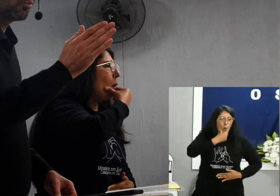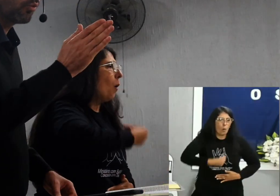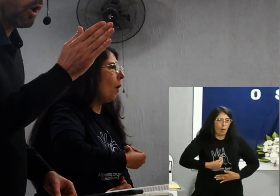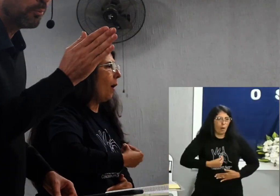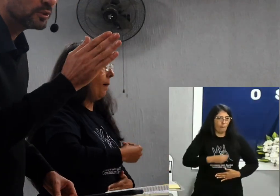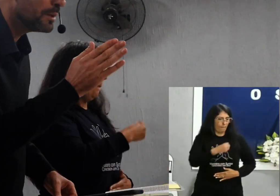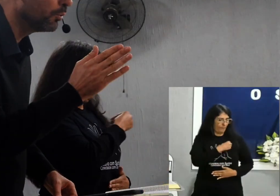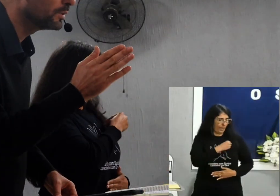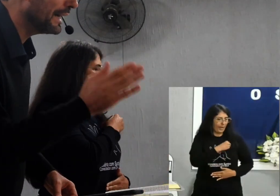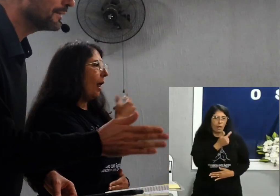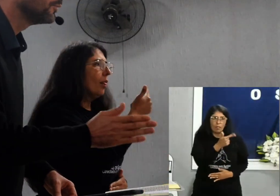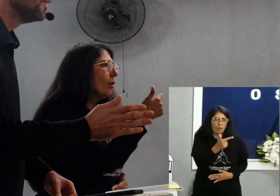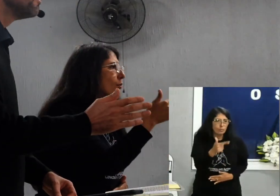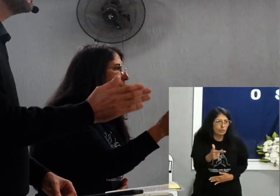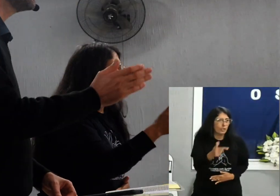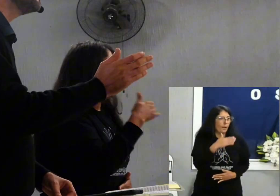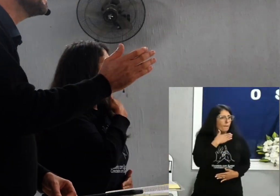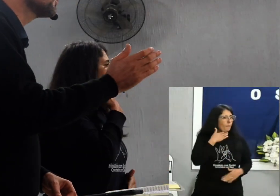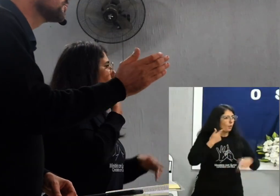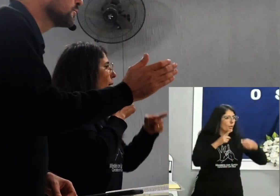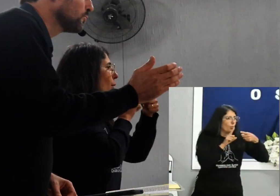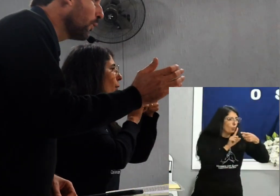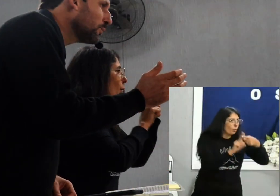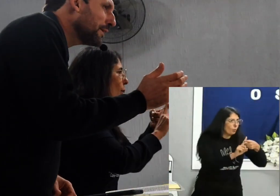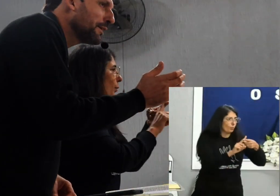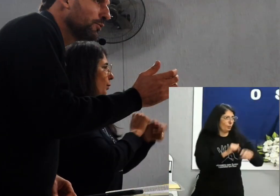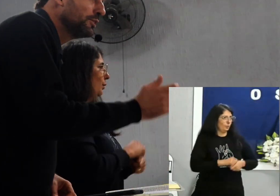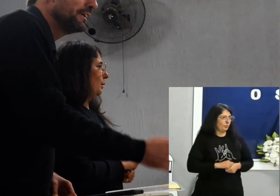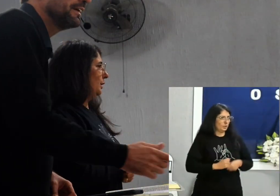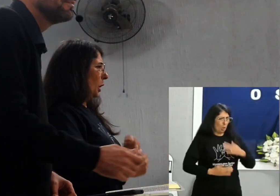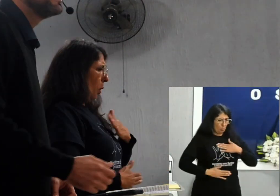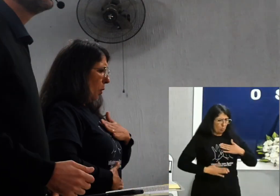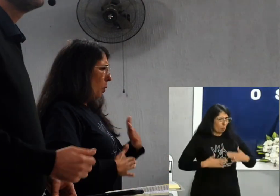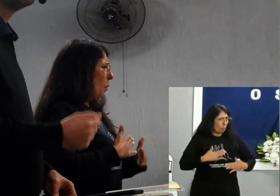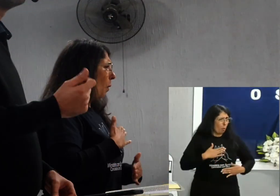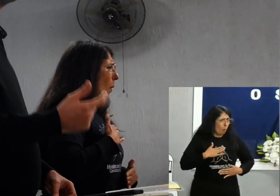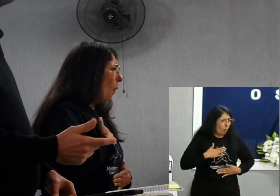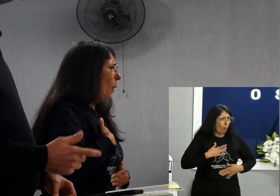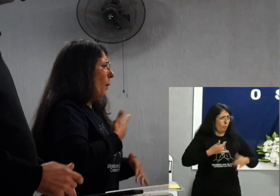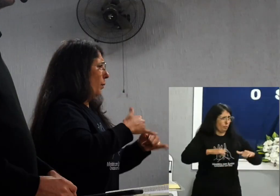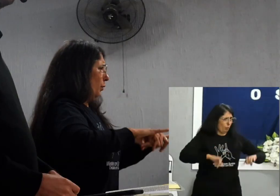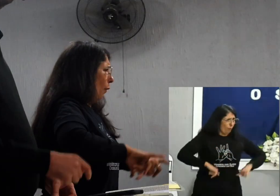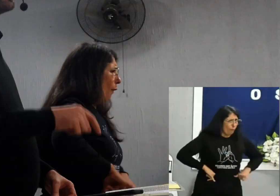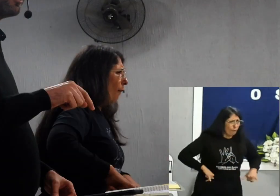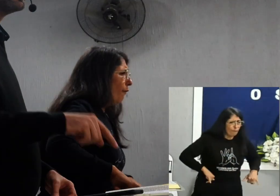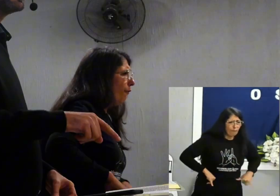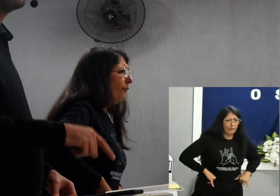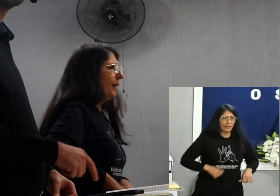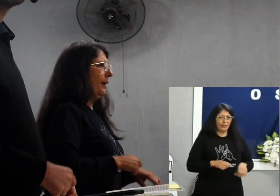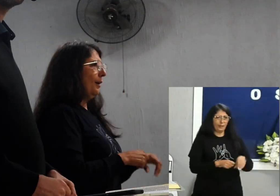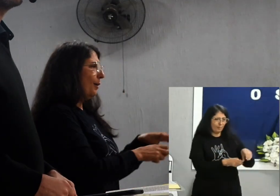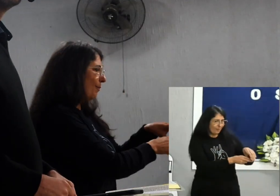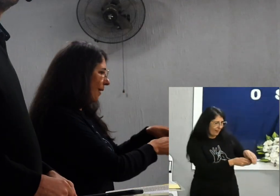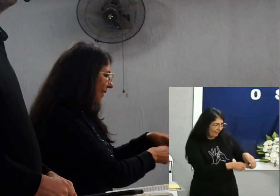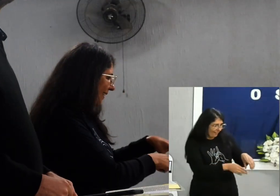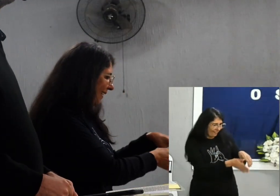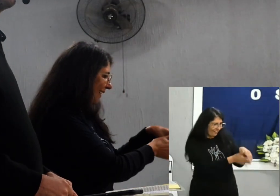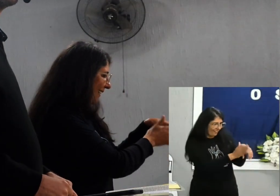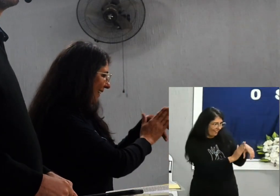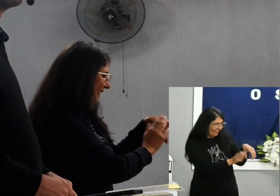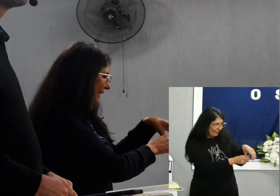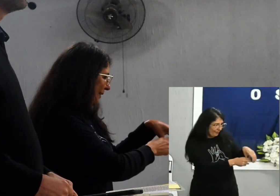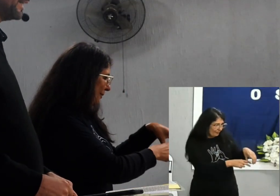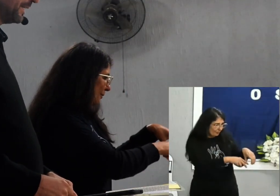teve o seu corpo sepultado, mas ele ressuscitou ao terceiro dia e ele voltou ao céu e um dia ele voltará e